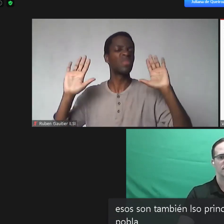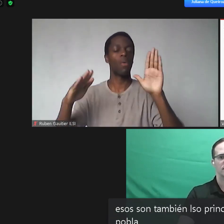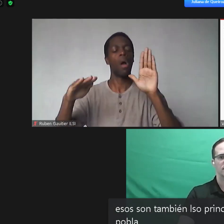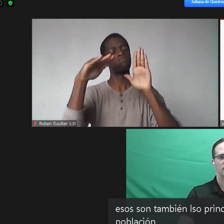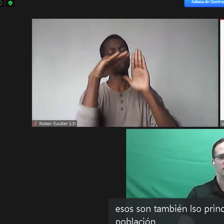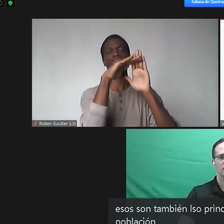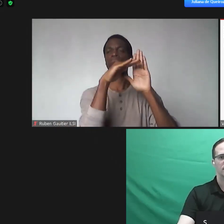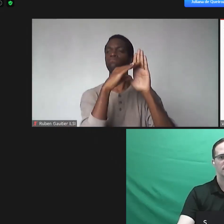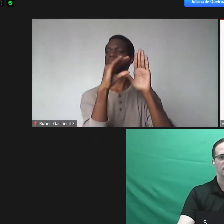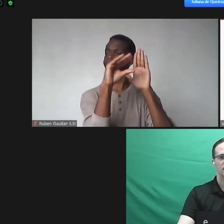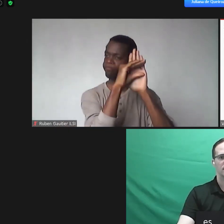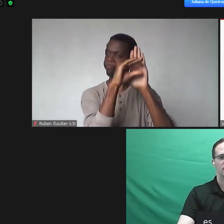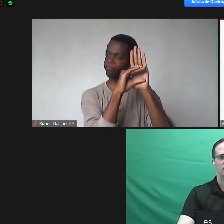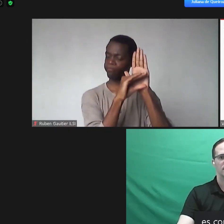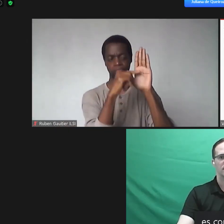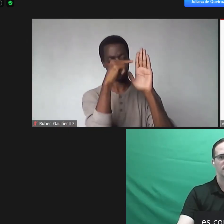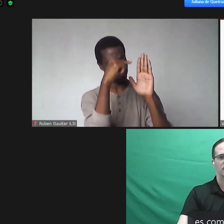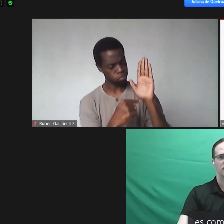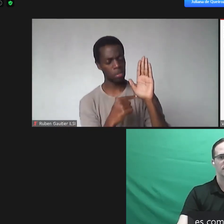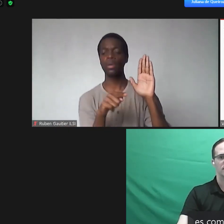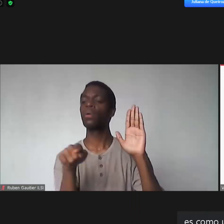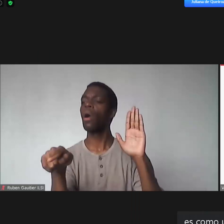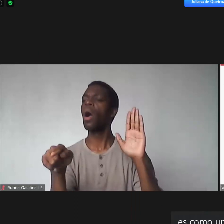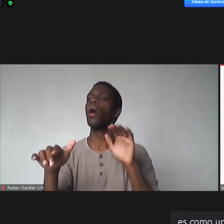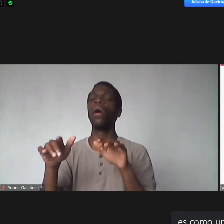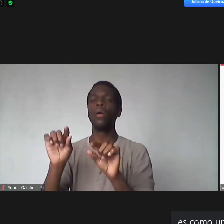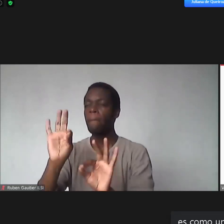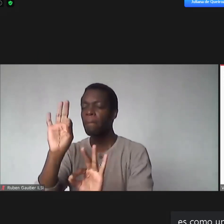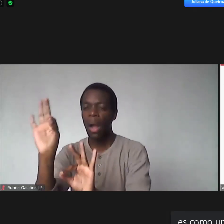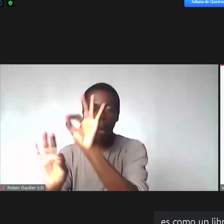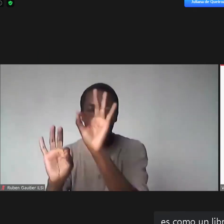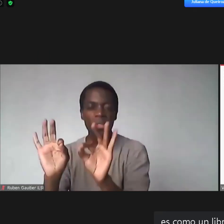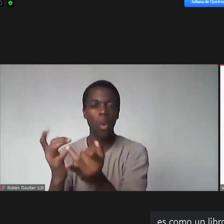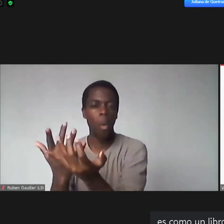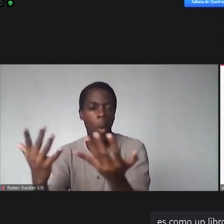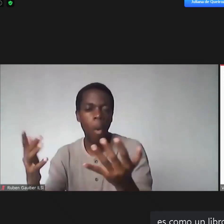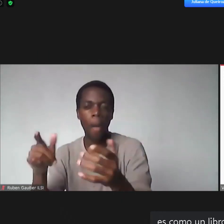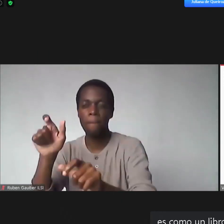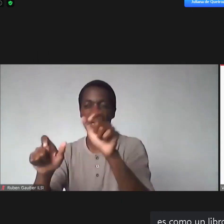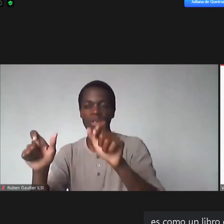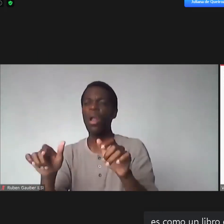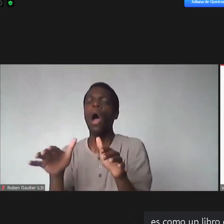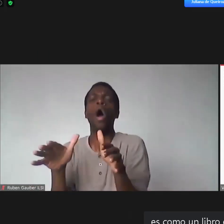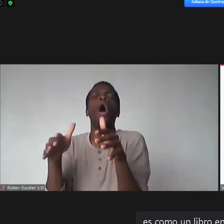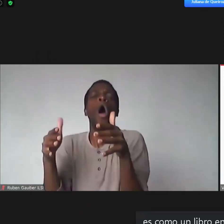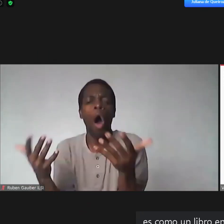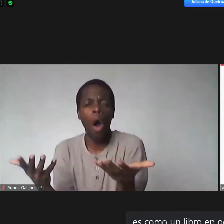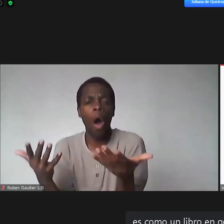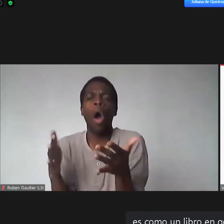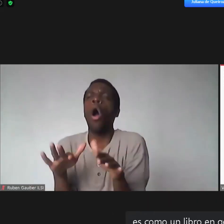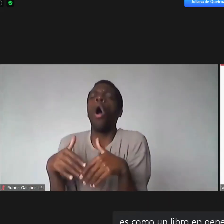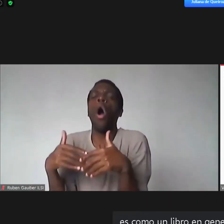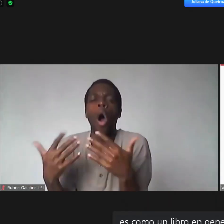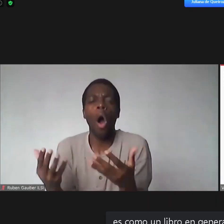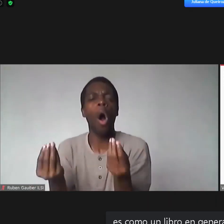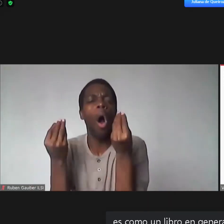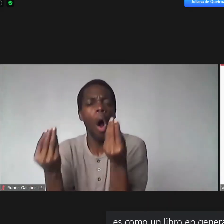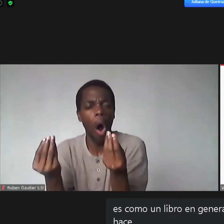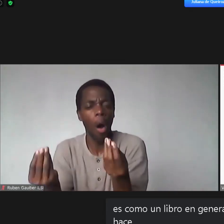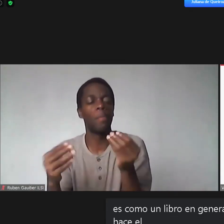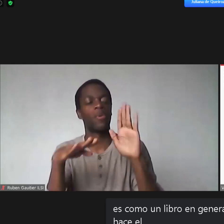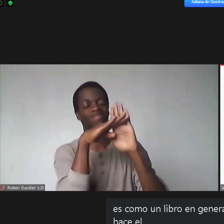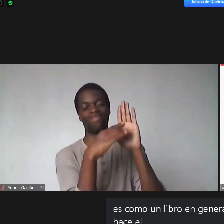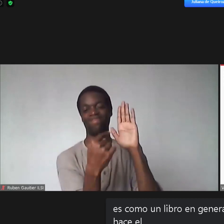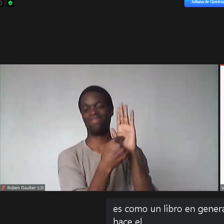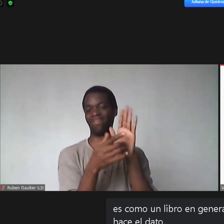los censos, y hay otras preocupaciones también. Tal vez para quien no hace el dato, esas cuestiones no